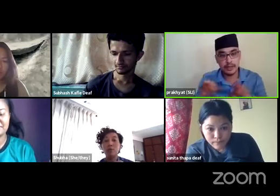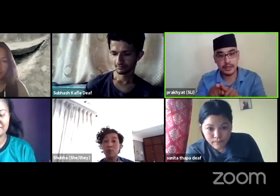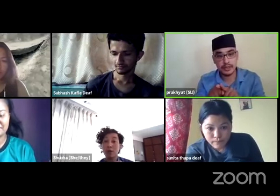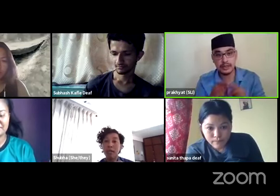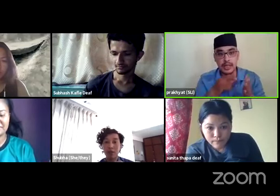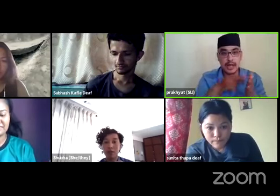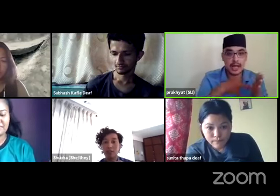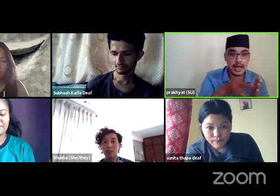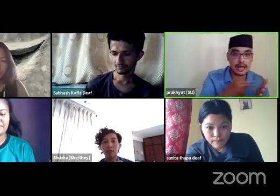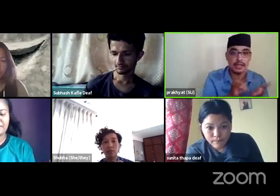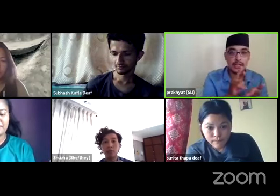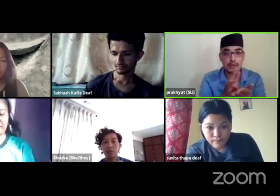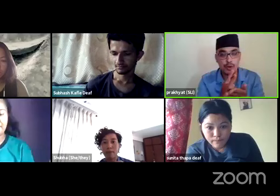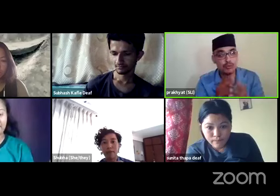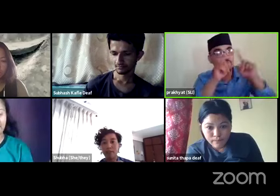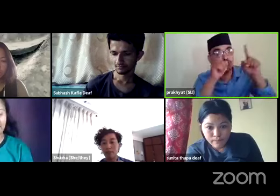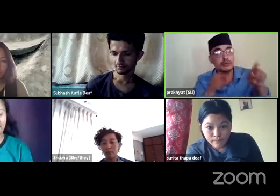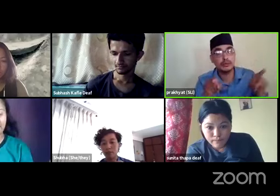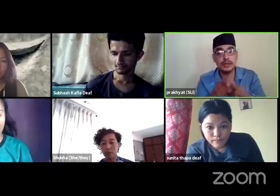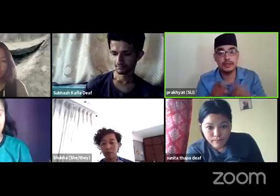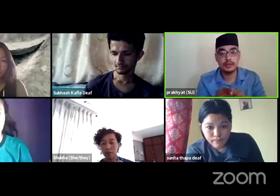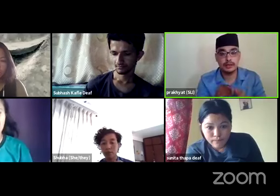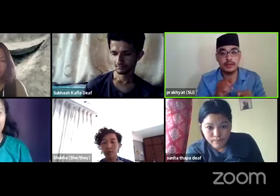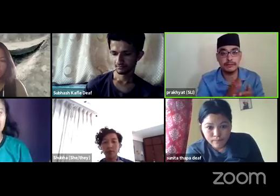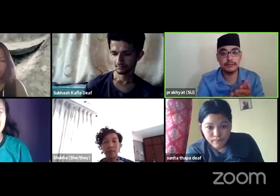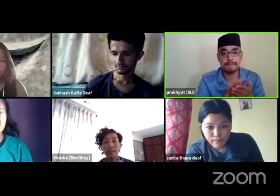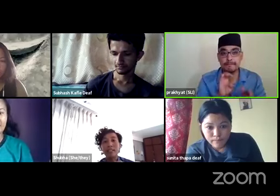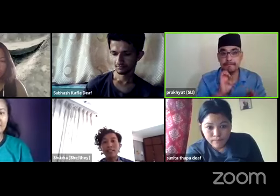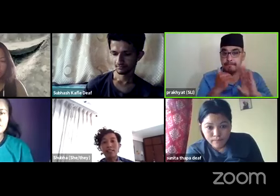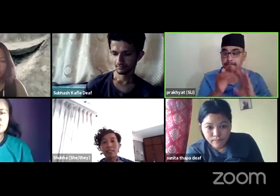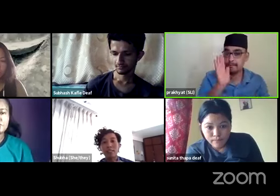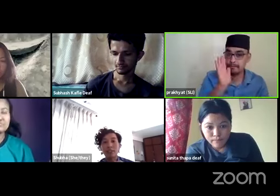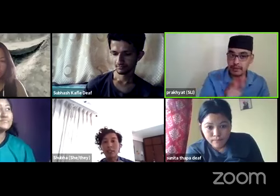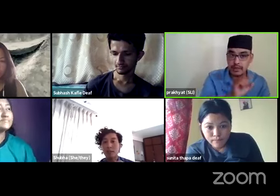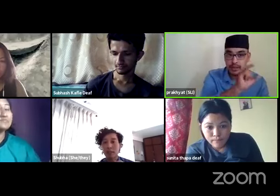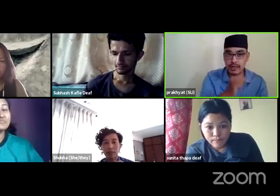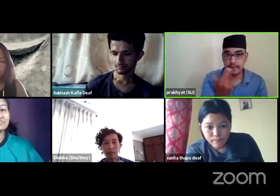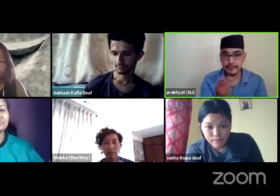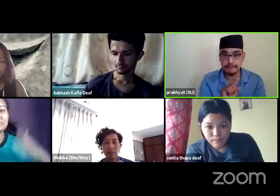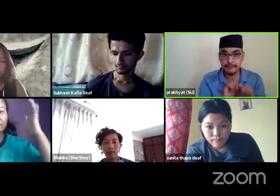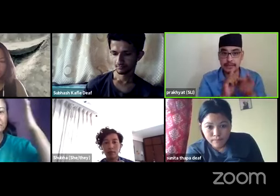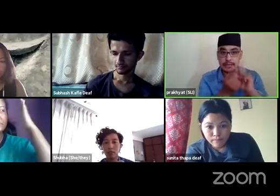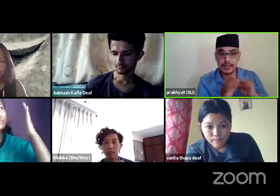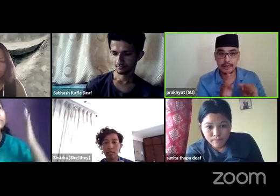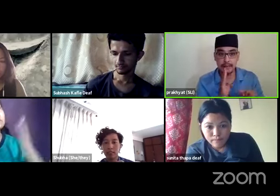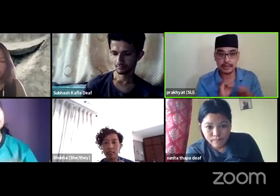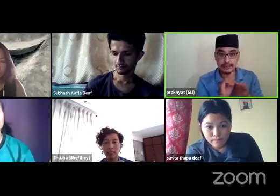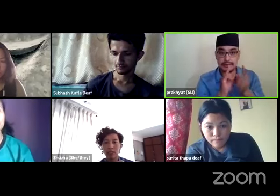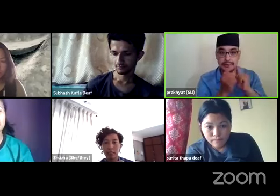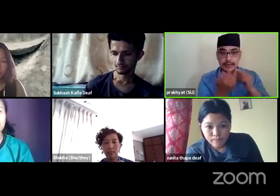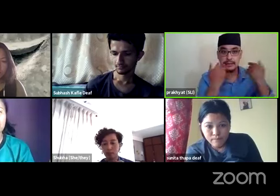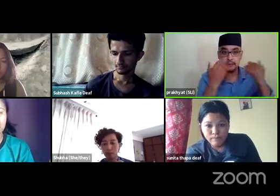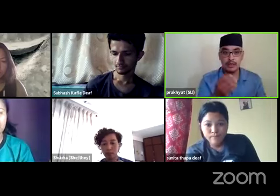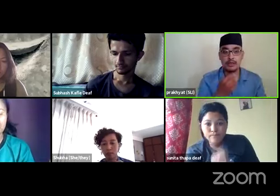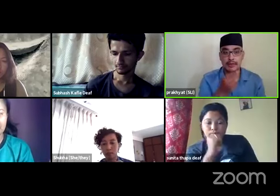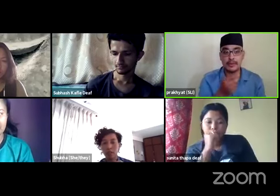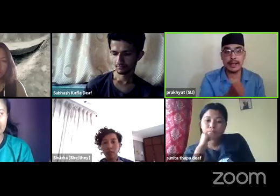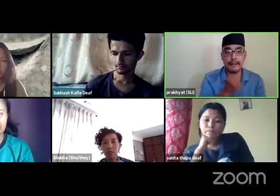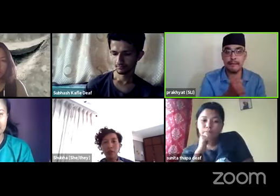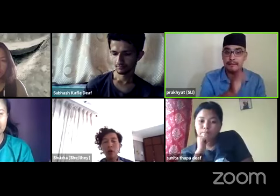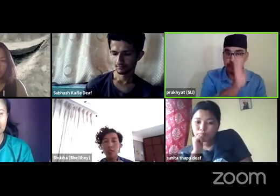त्यो रिपोर्टमा पनि आउनेवाला छ, त्यो सुप्रिया मानन्दले गर्नुभएको हो। नेपाली ट्रान्सलेसन हाम्रो यहीँ हुनुहुन्छ कैलाश राईले गरिराख्नु भएको